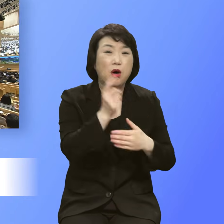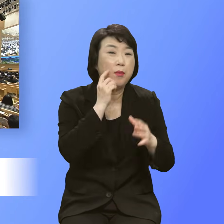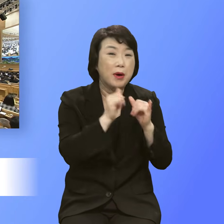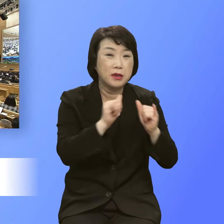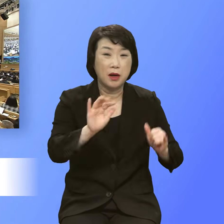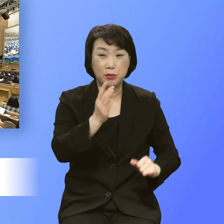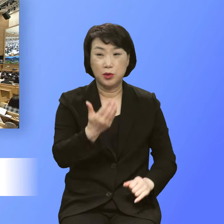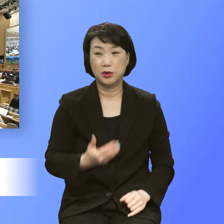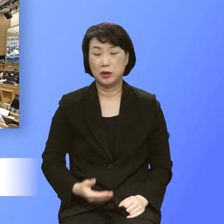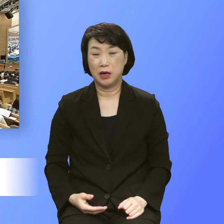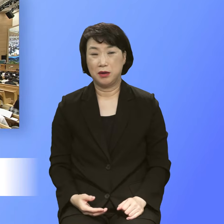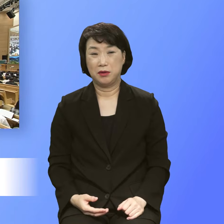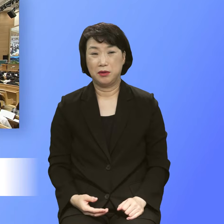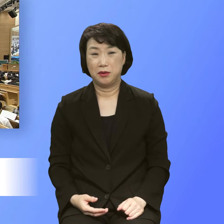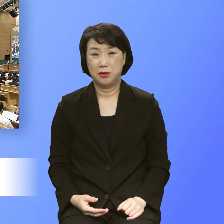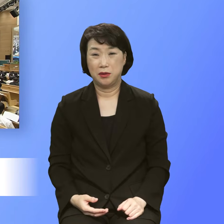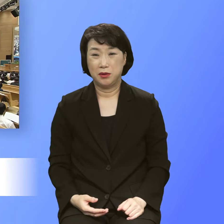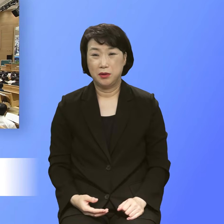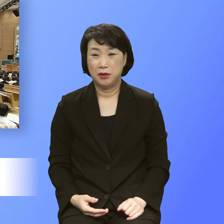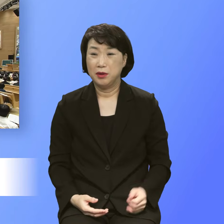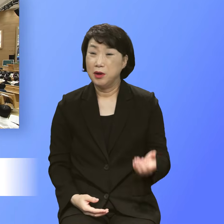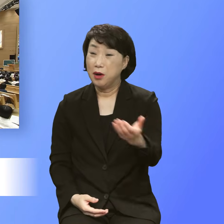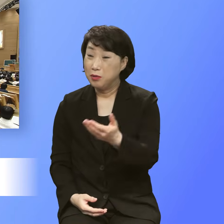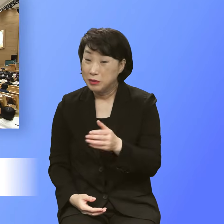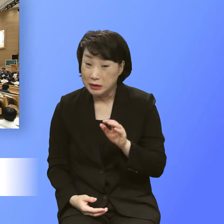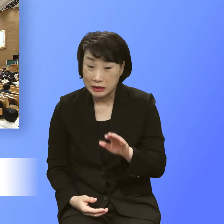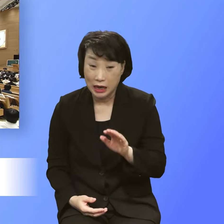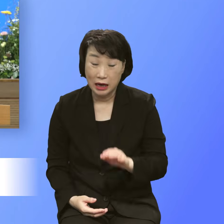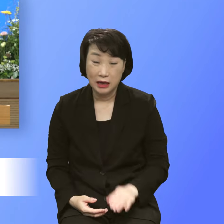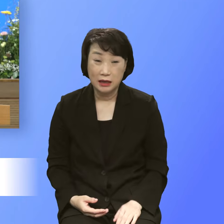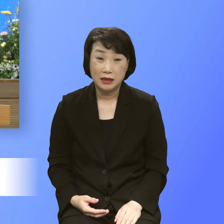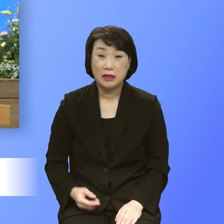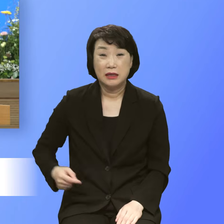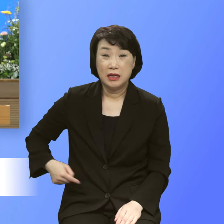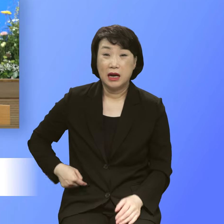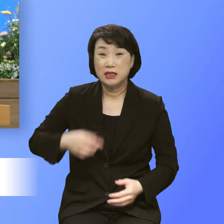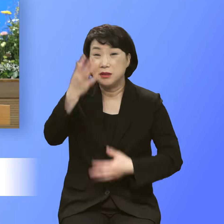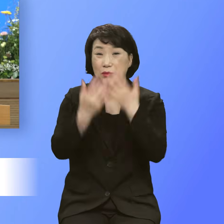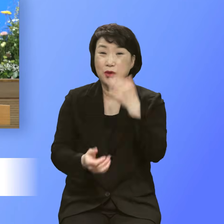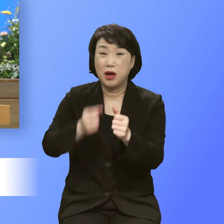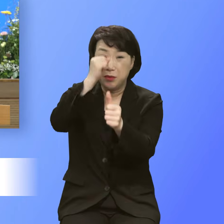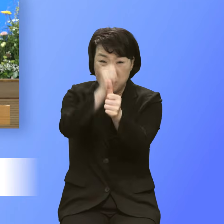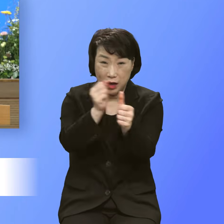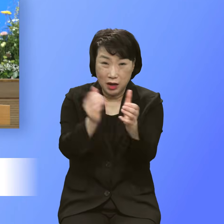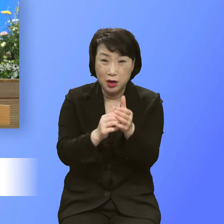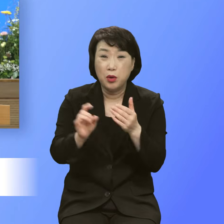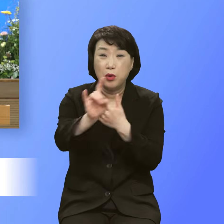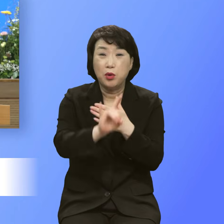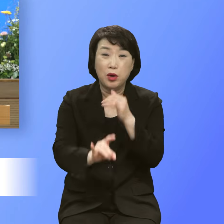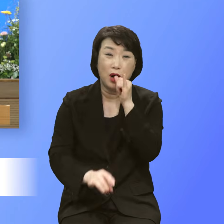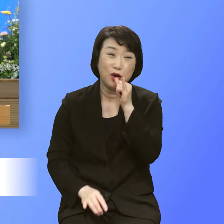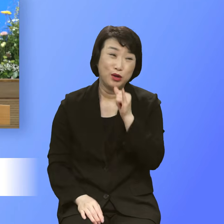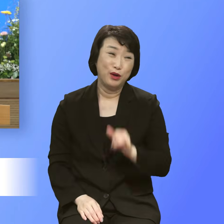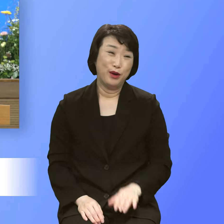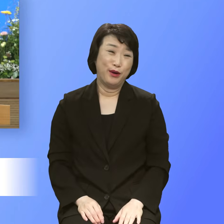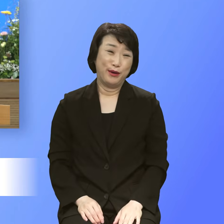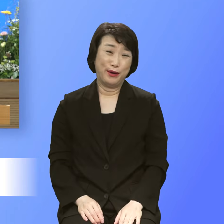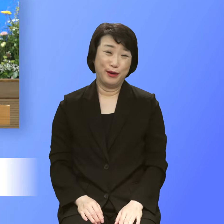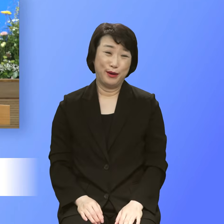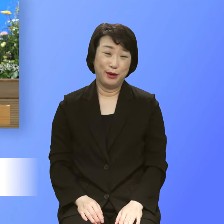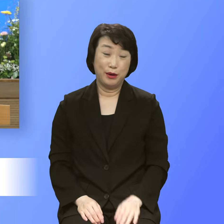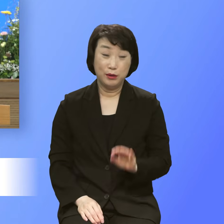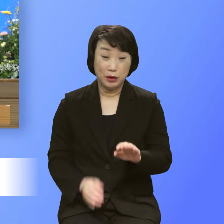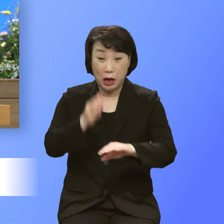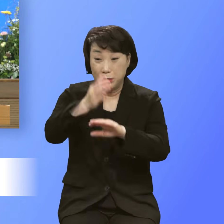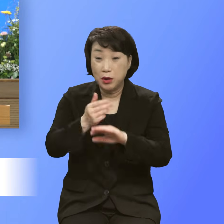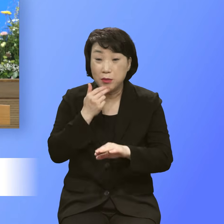외식함으로 거짓말하는 자들이라. 자, 양심이 화인 맞아서 외식한대. 근데